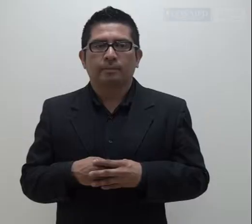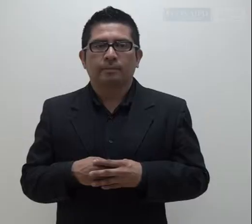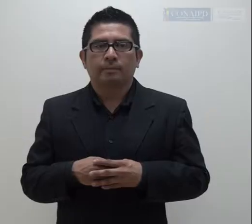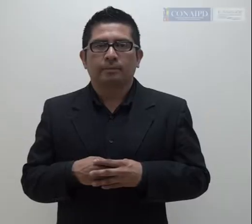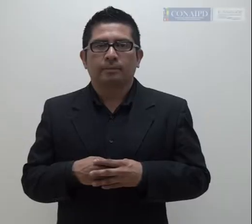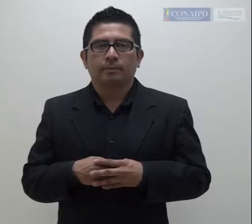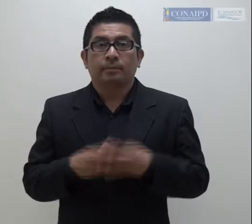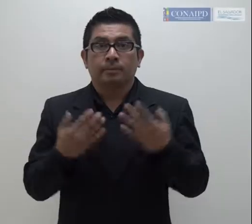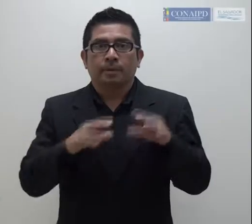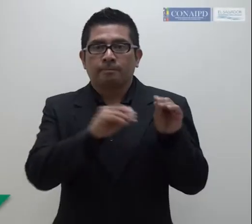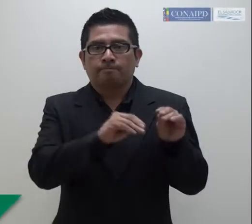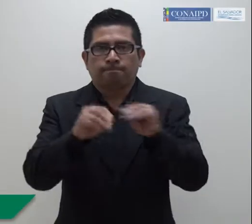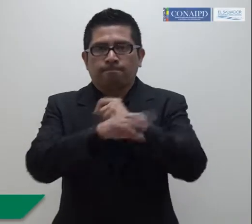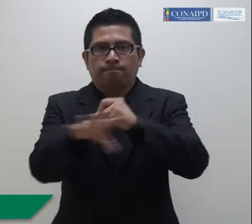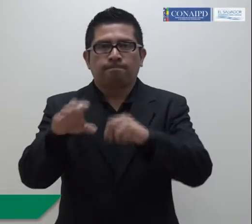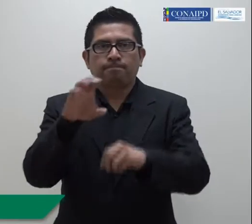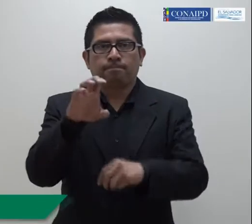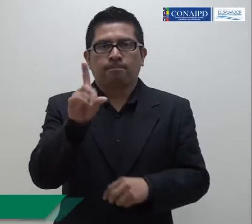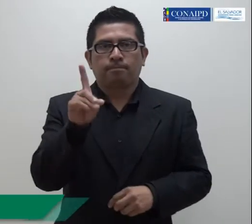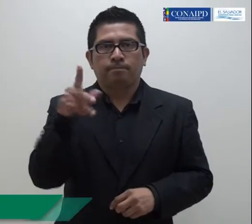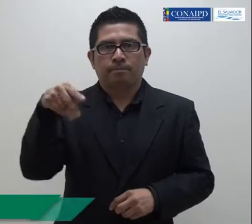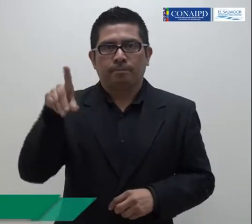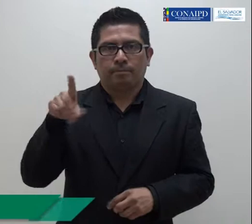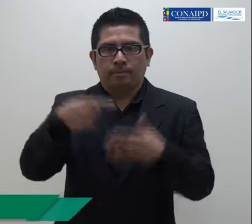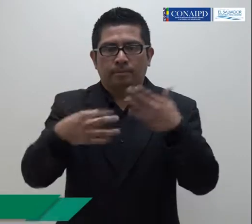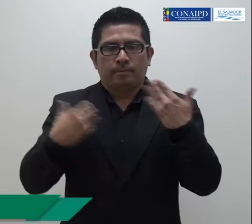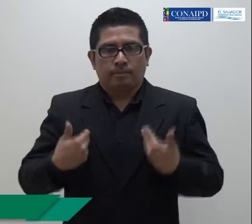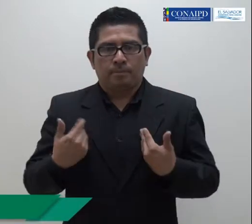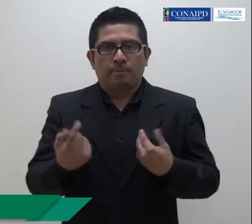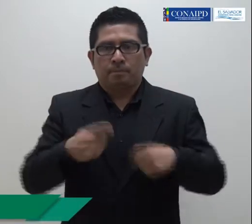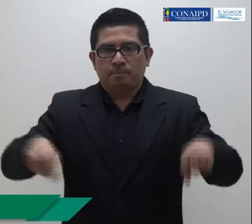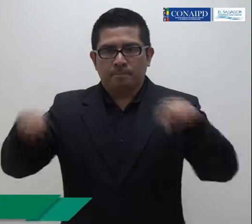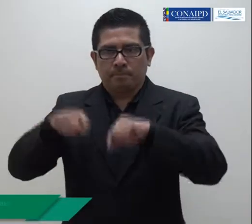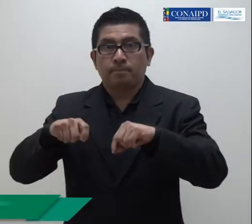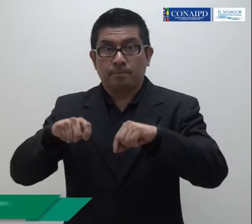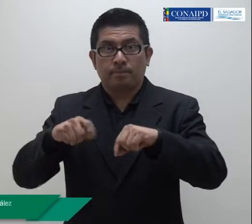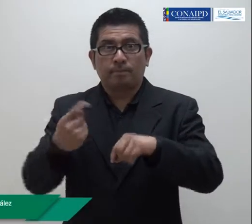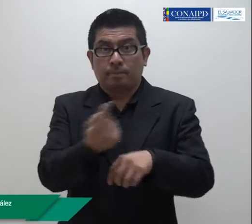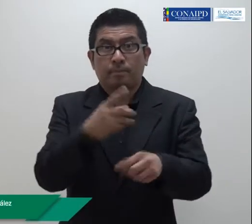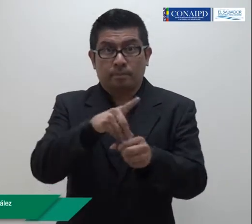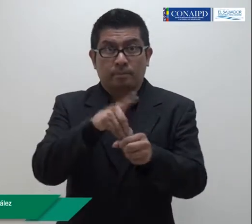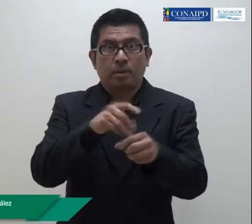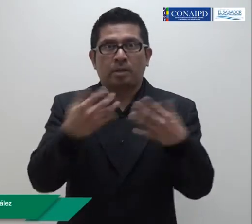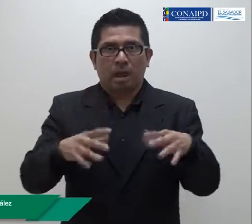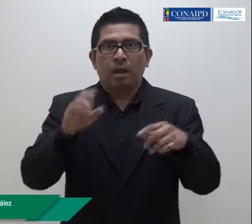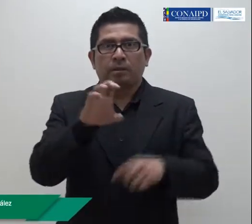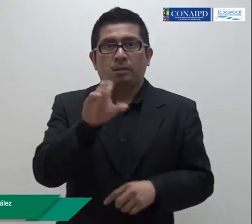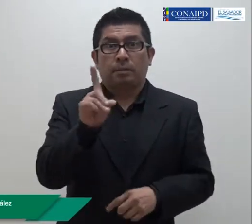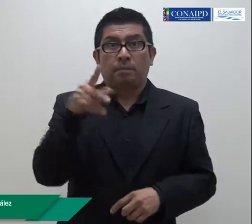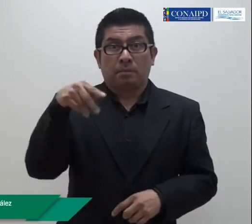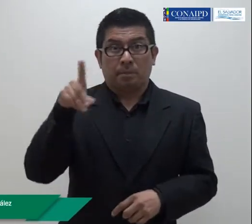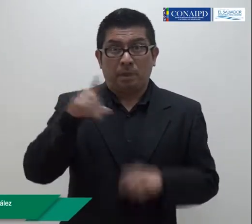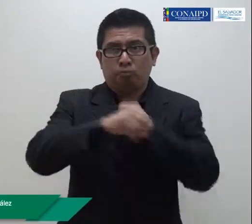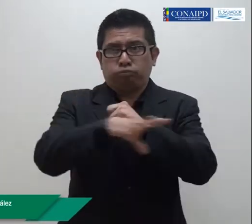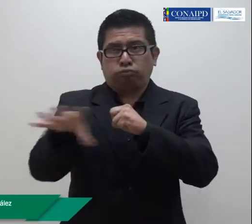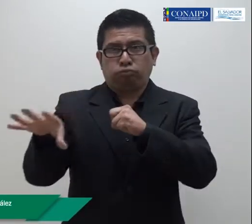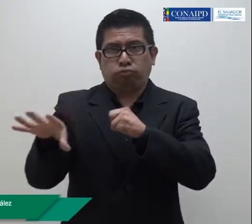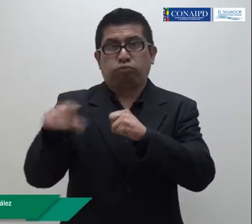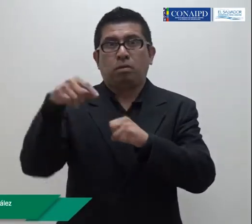Entrada en vigor de la Convención sobre los Derechos de las Personas con Discapacidad. Con la entrada en vigor de la Convención sobre los Derechos de las Personas con Discapacidad el